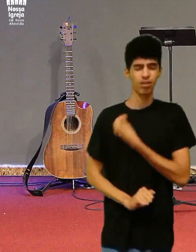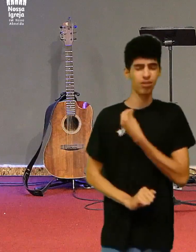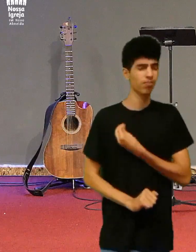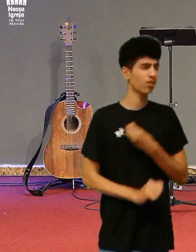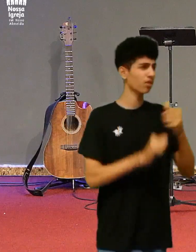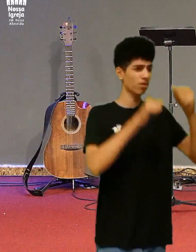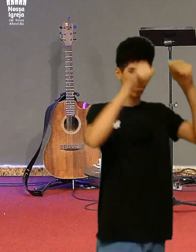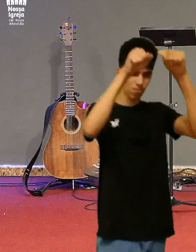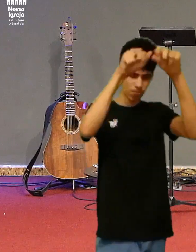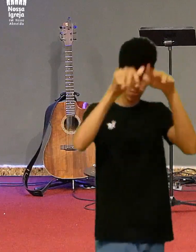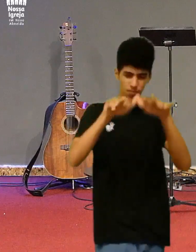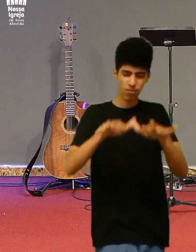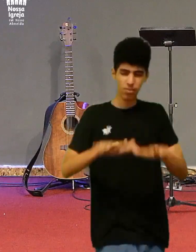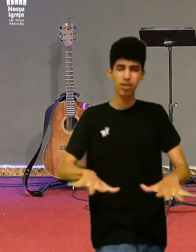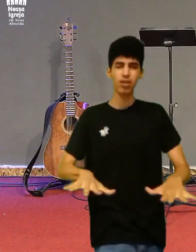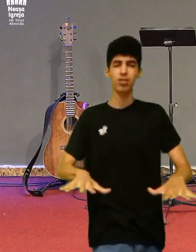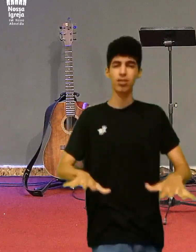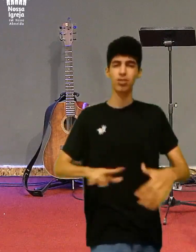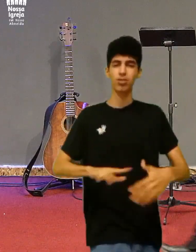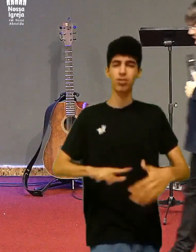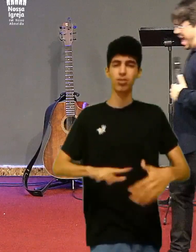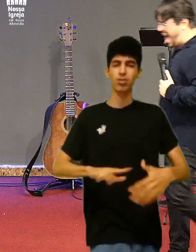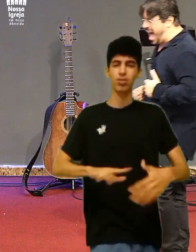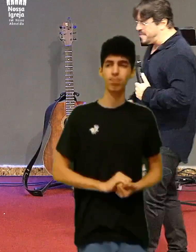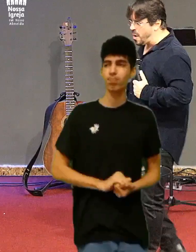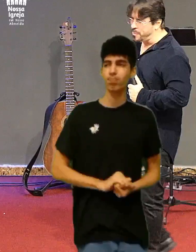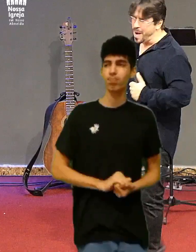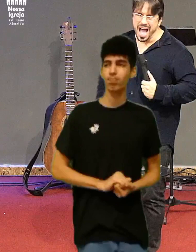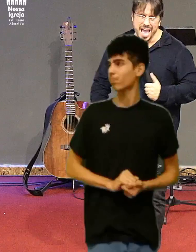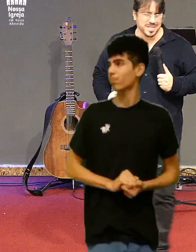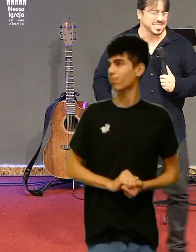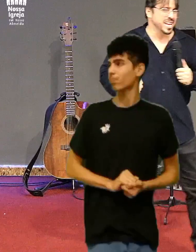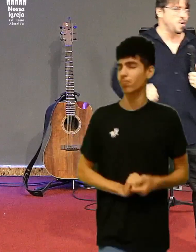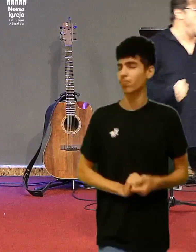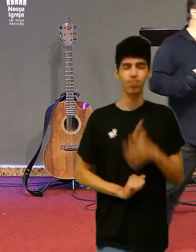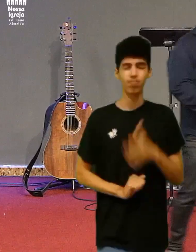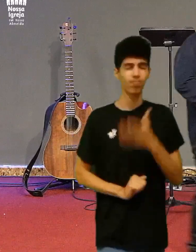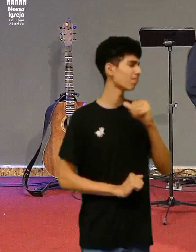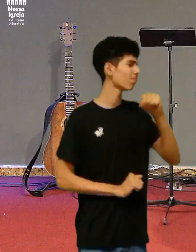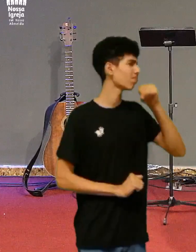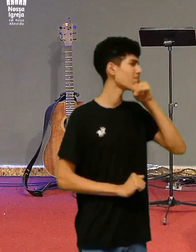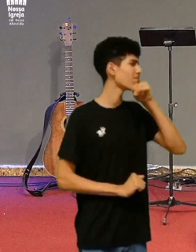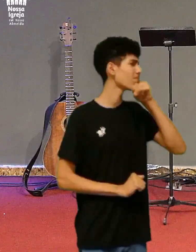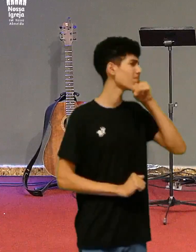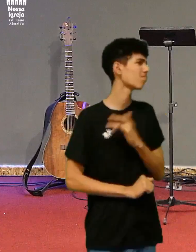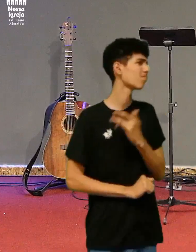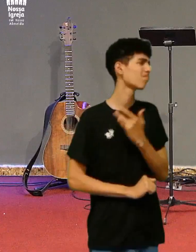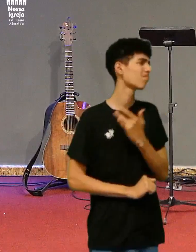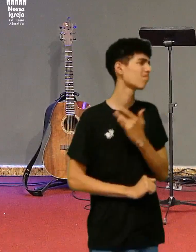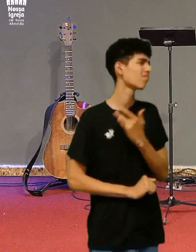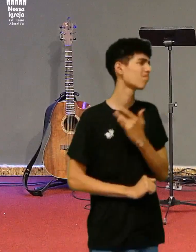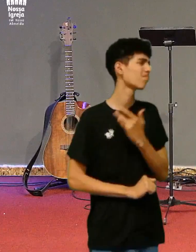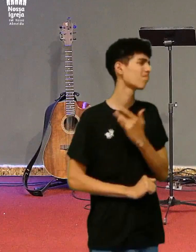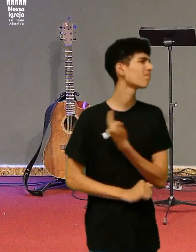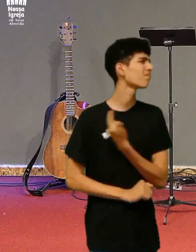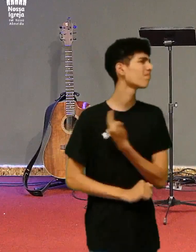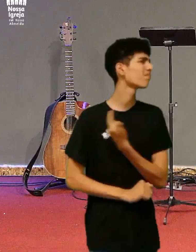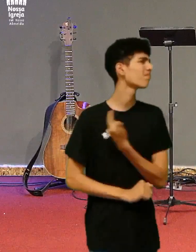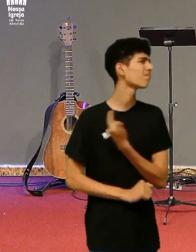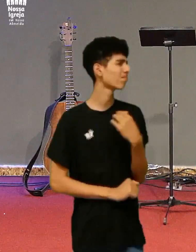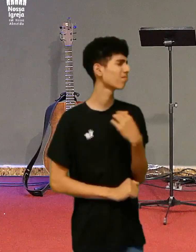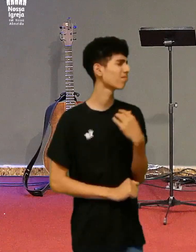trazendo vida, meu Deus. Ah, meu Pai, misericórdia de nós. Misericórdia